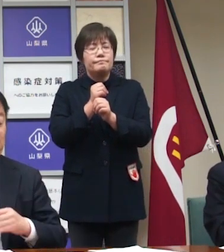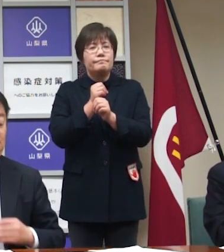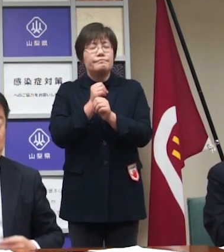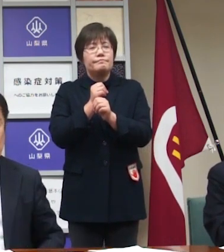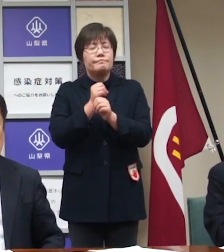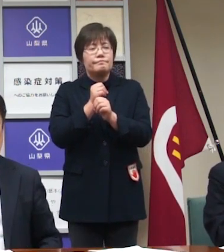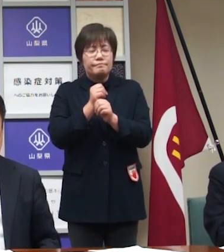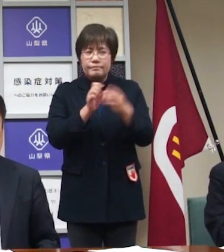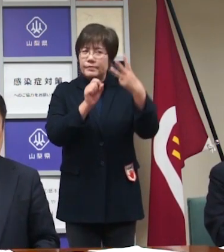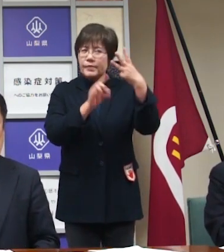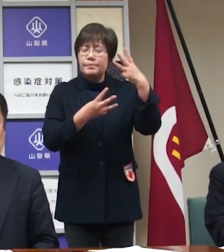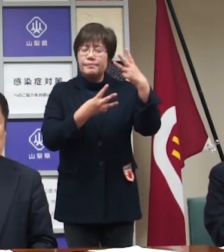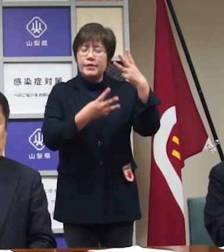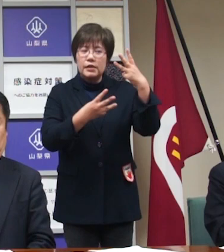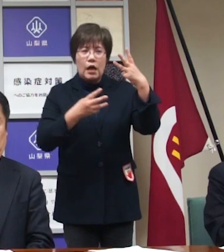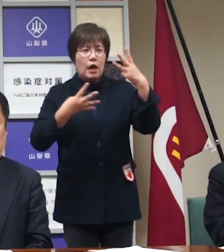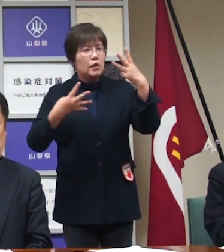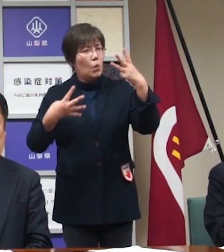3日か4日です。